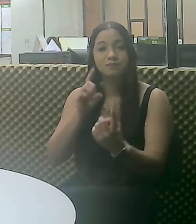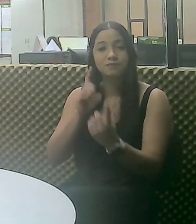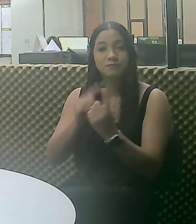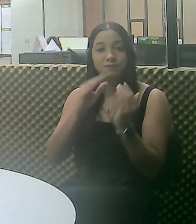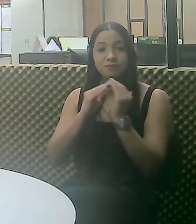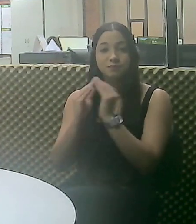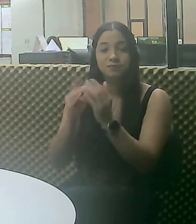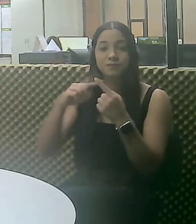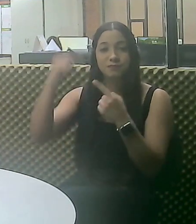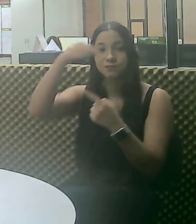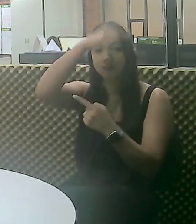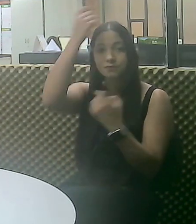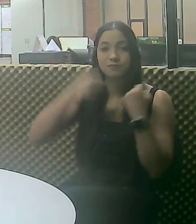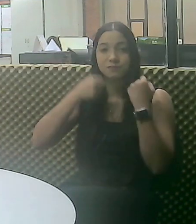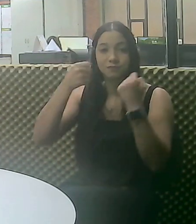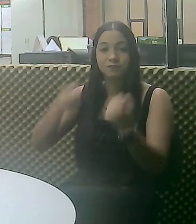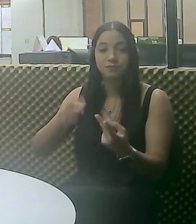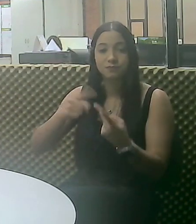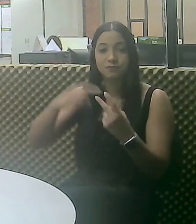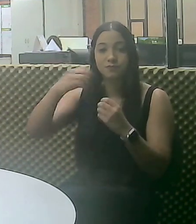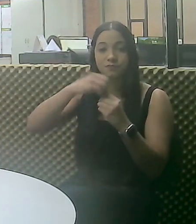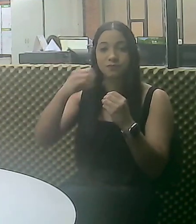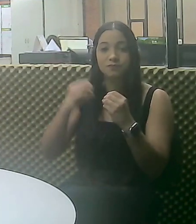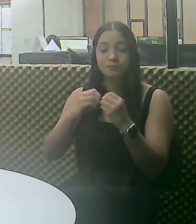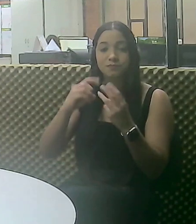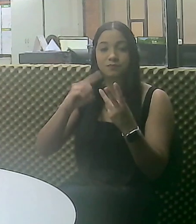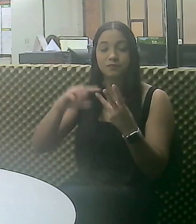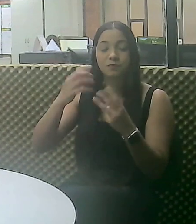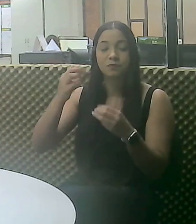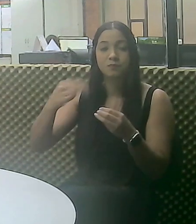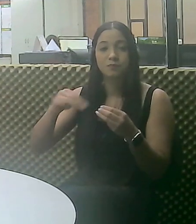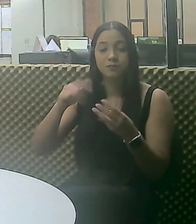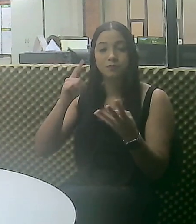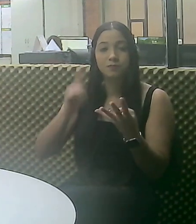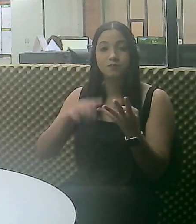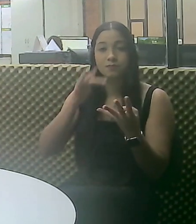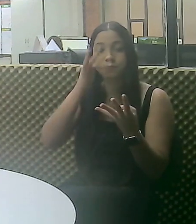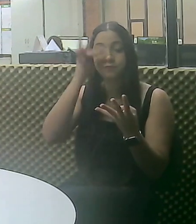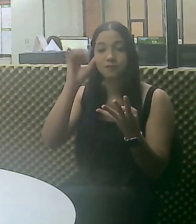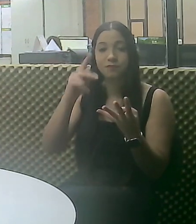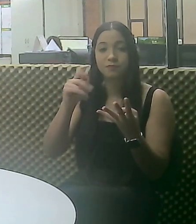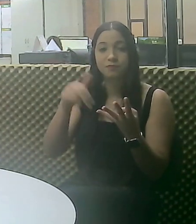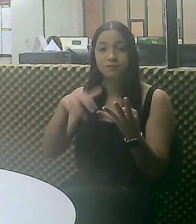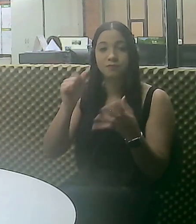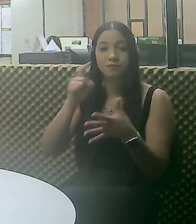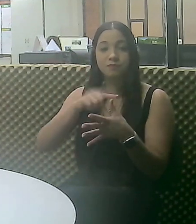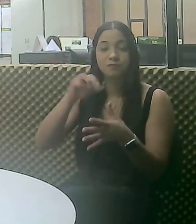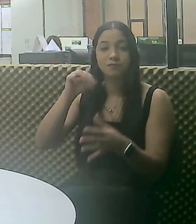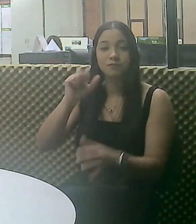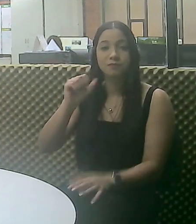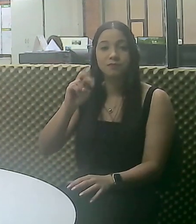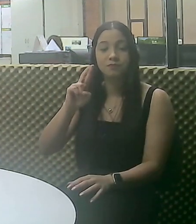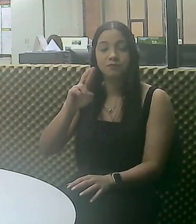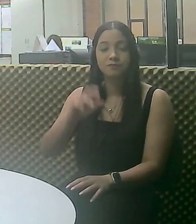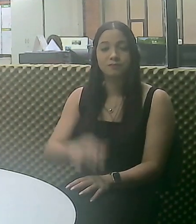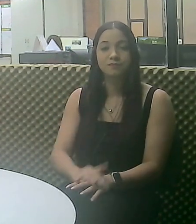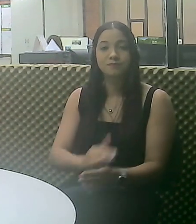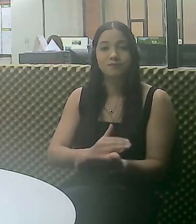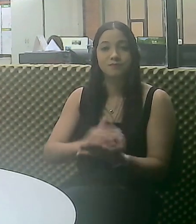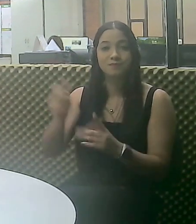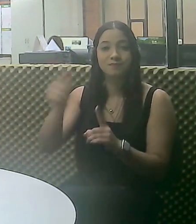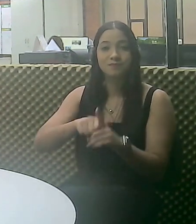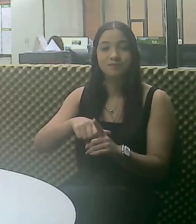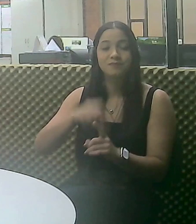dos bairros São Jorge, Shopping Park, Morumbi, Jardim Ipanema e Mansur. Iniciada em abril,